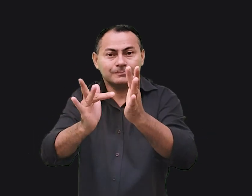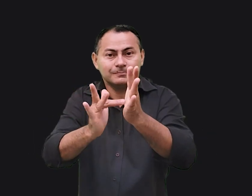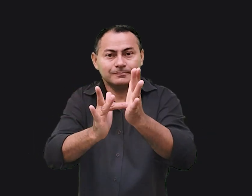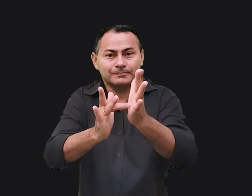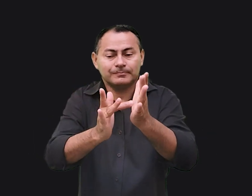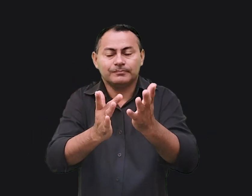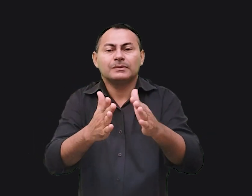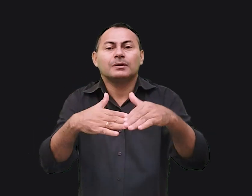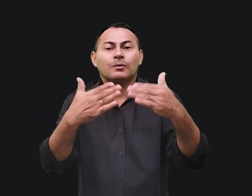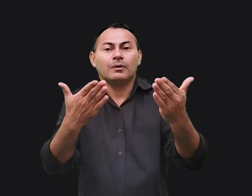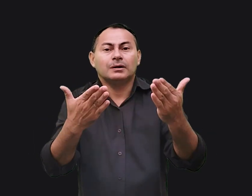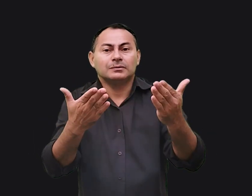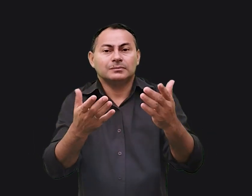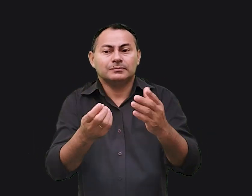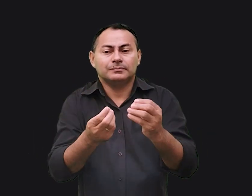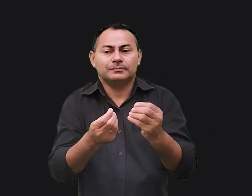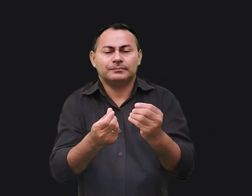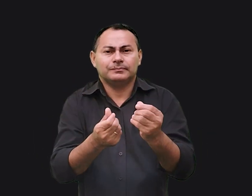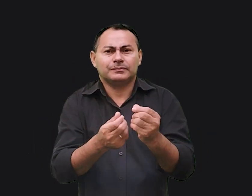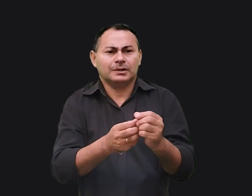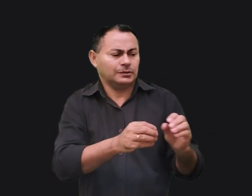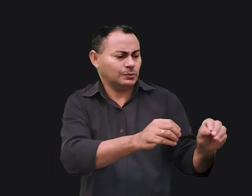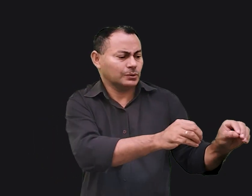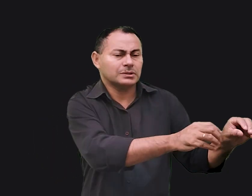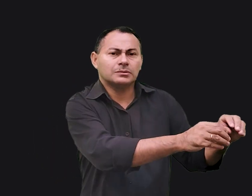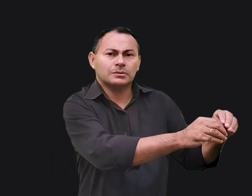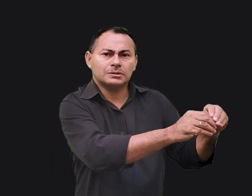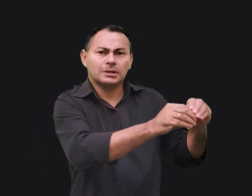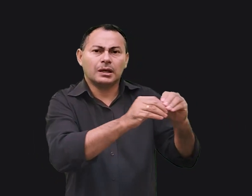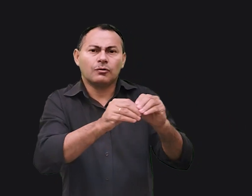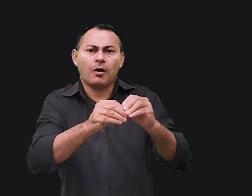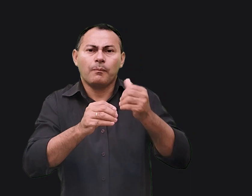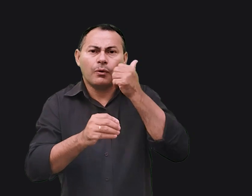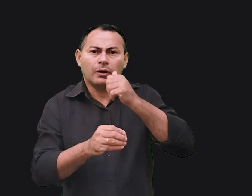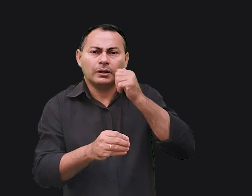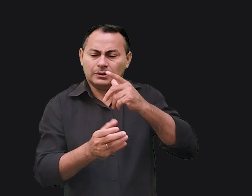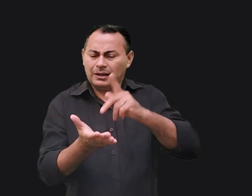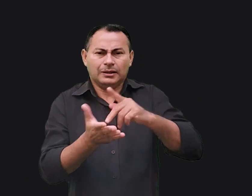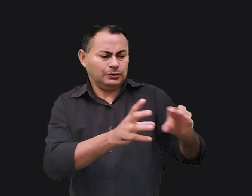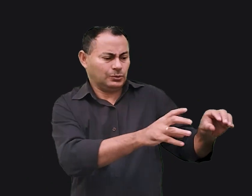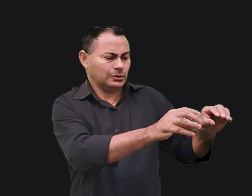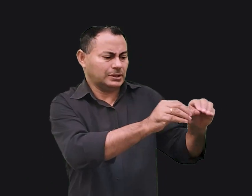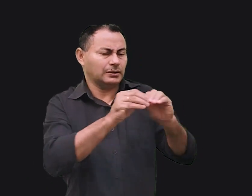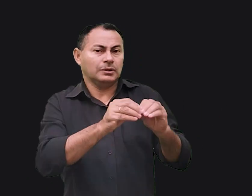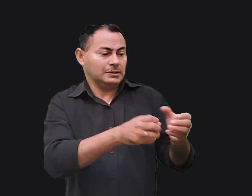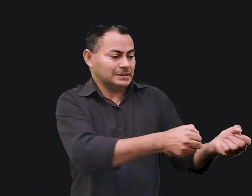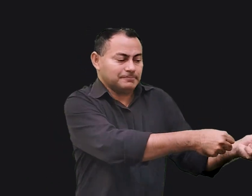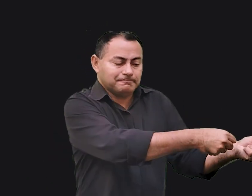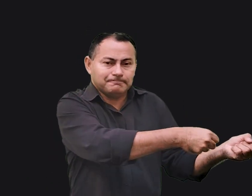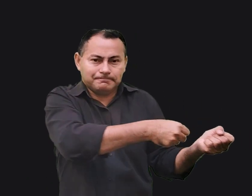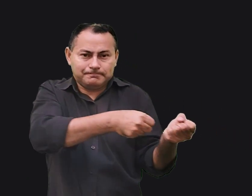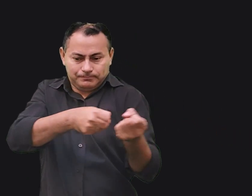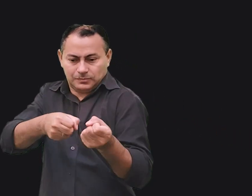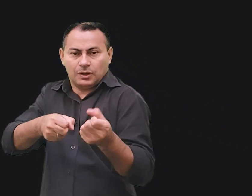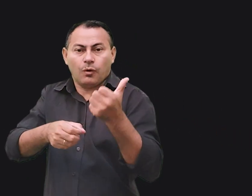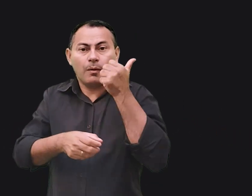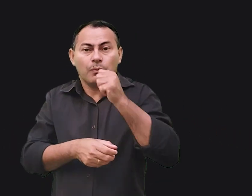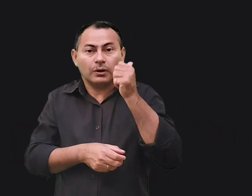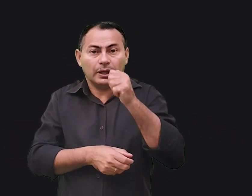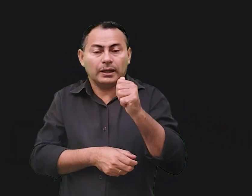Jesus quando eles trouxeram uma mulher. Não trouxeram a mulher, eles arrastaram uma